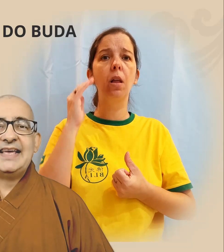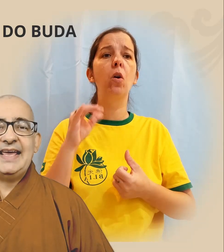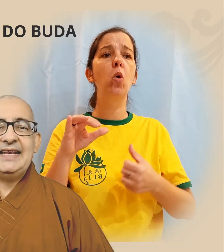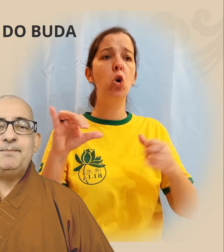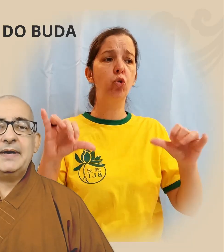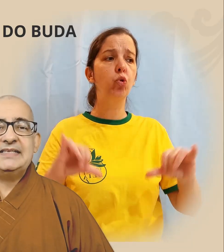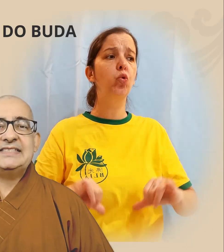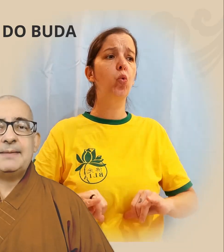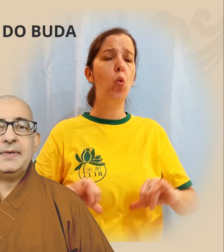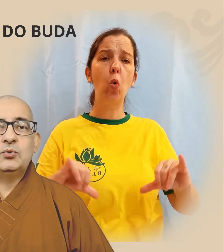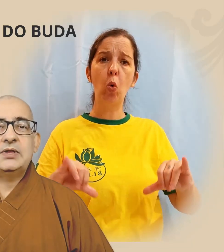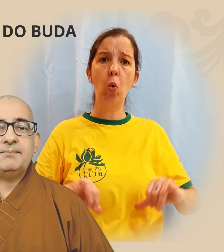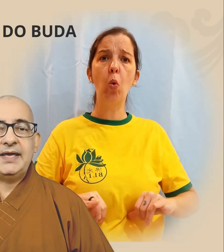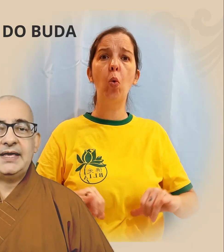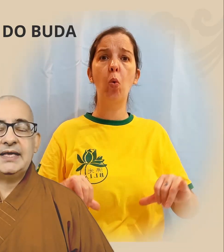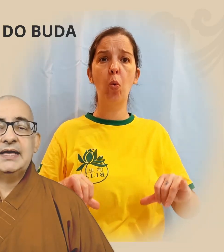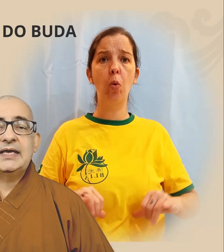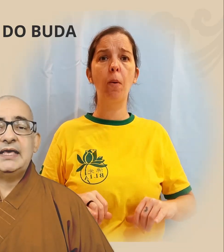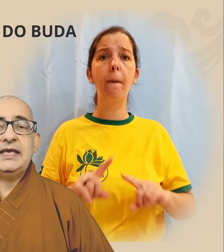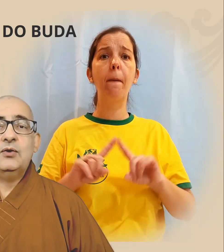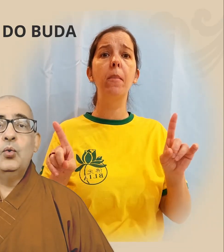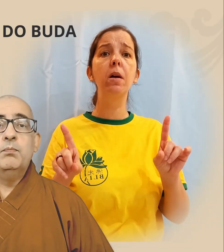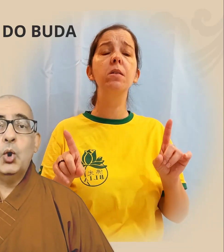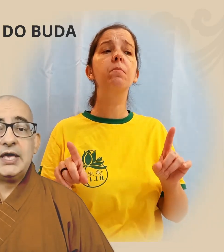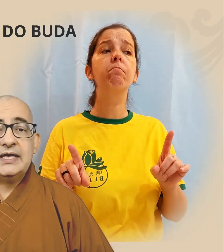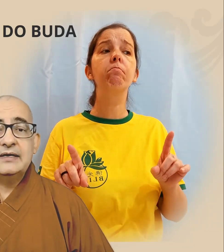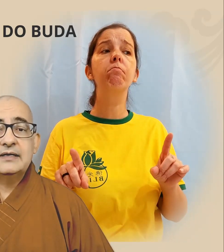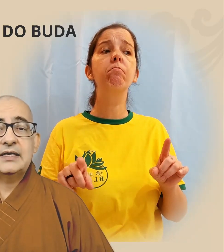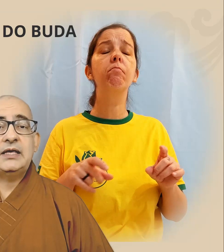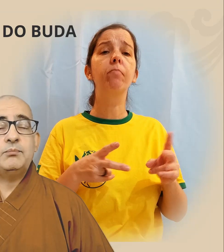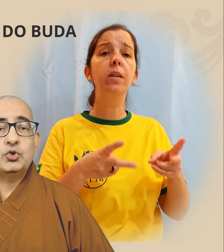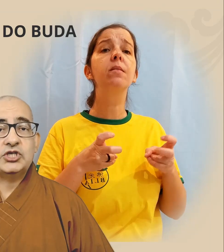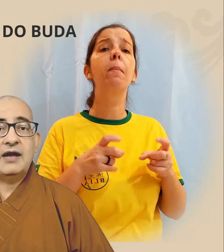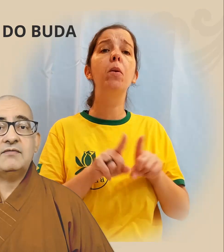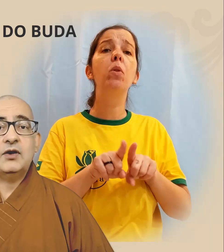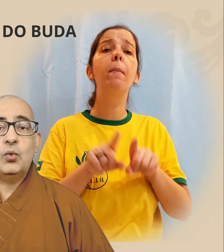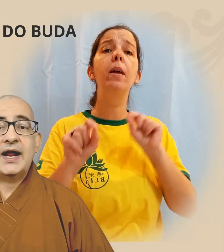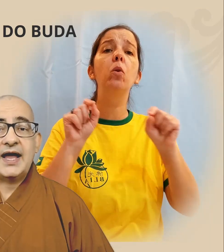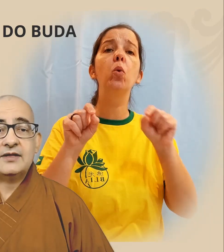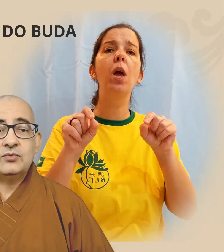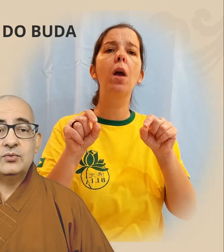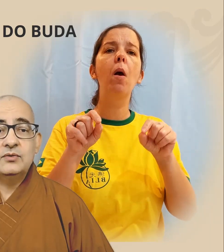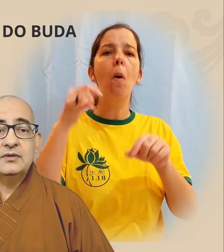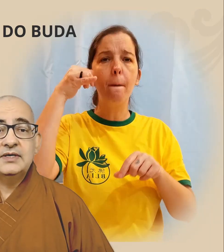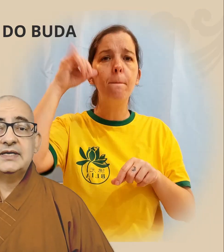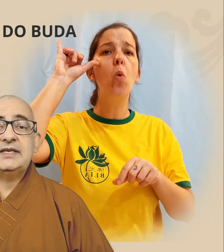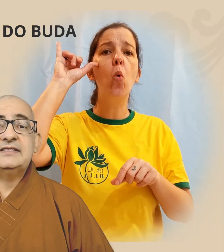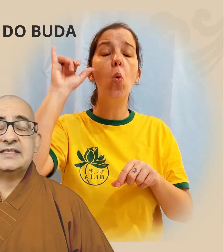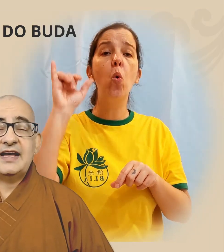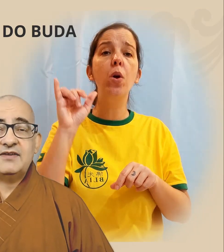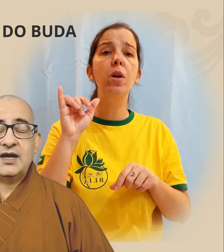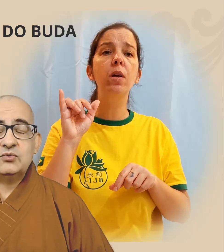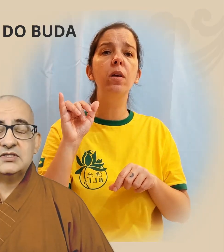Mas ele percebeu também que o boi que puxava o arado,